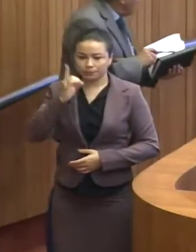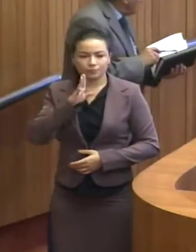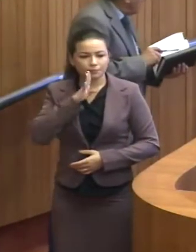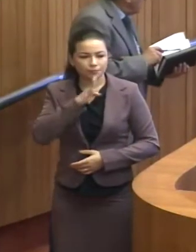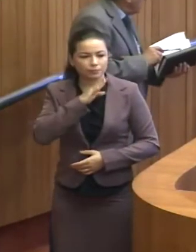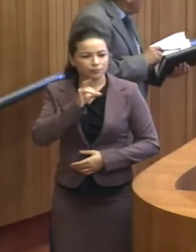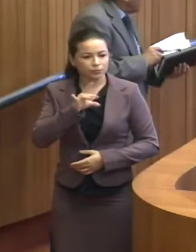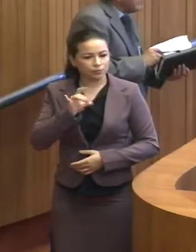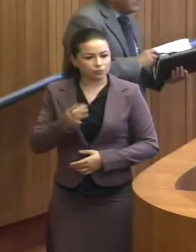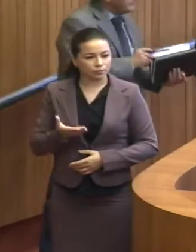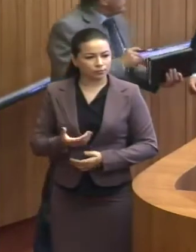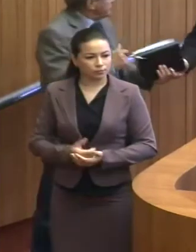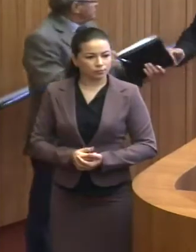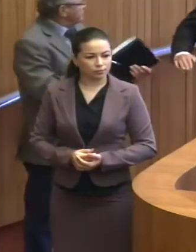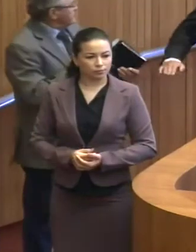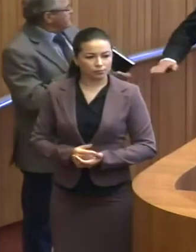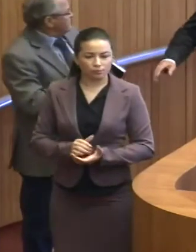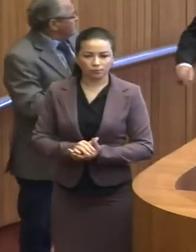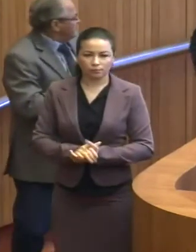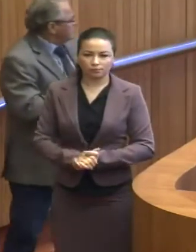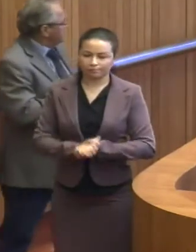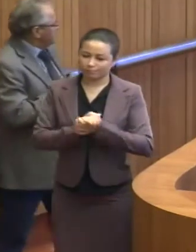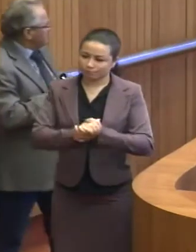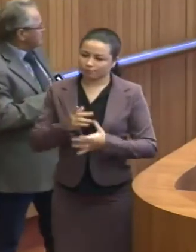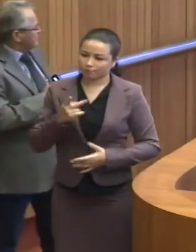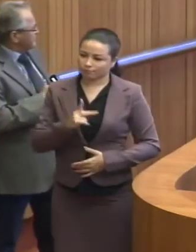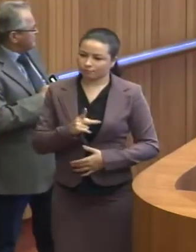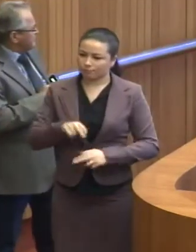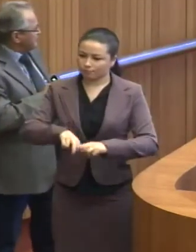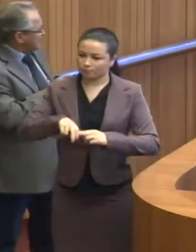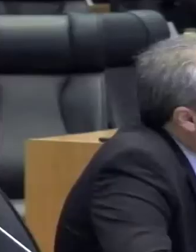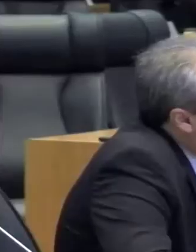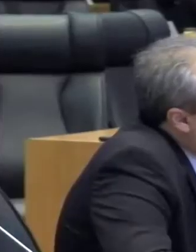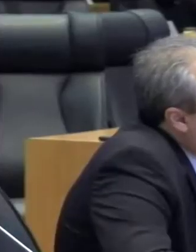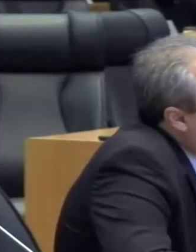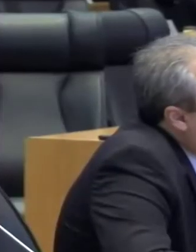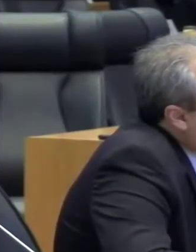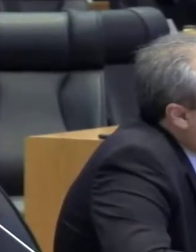Bira, é só para cumprimentar Vossa Excelência por essa vitória